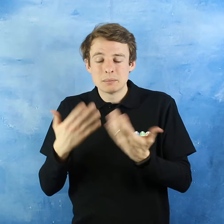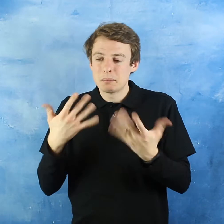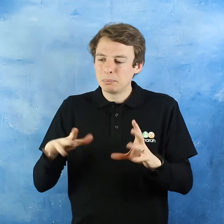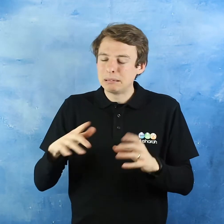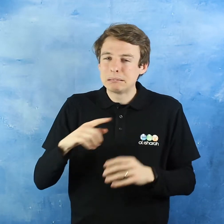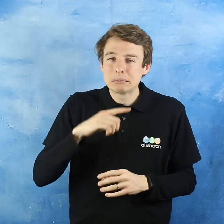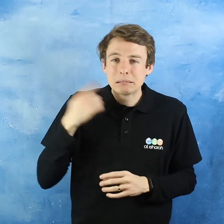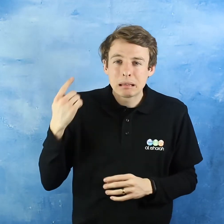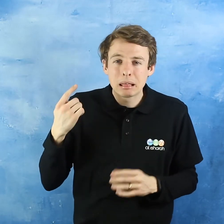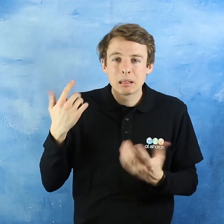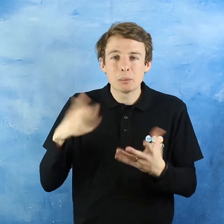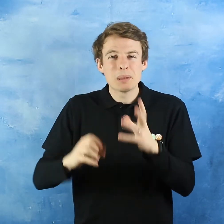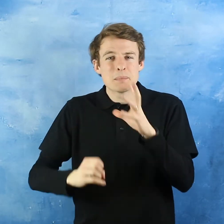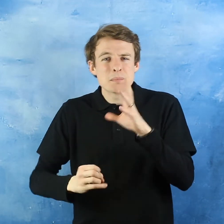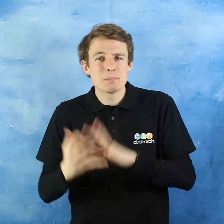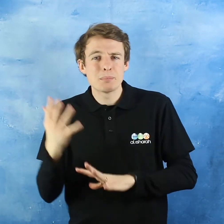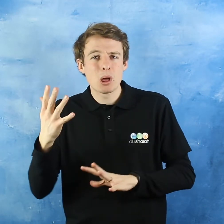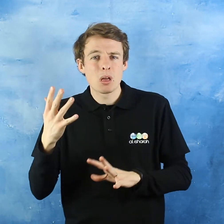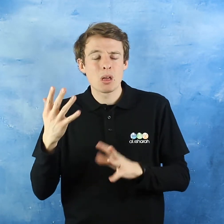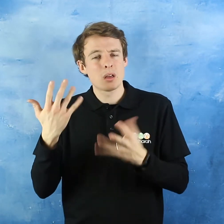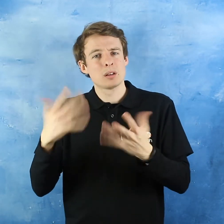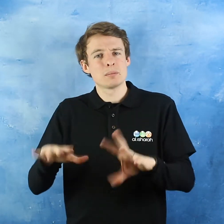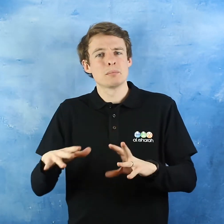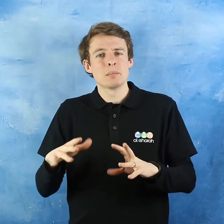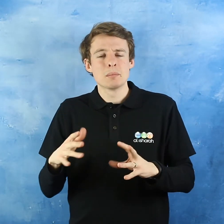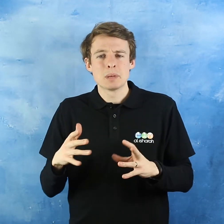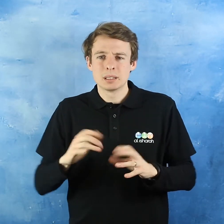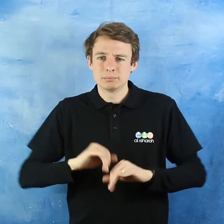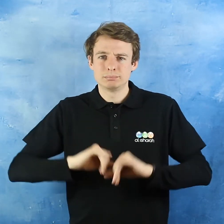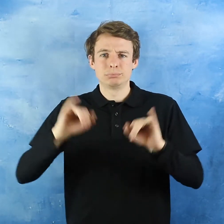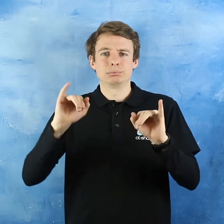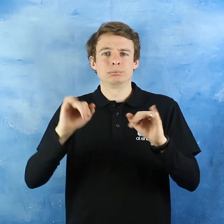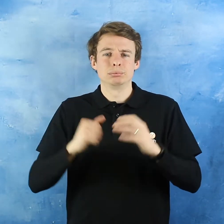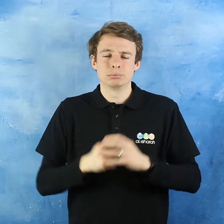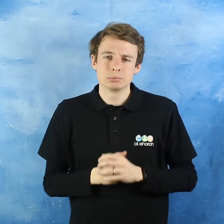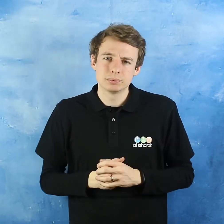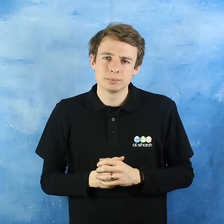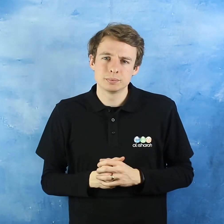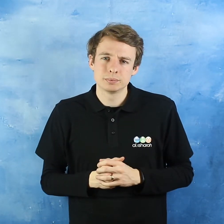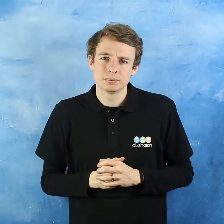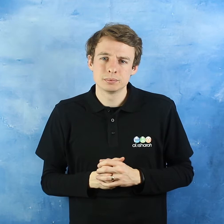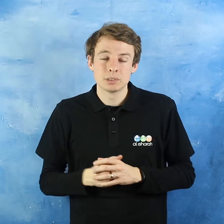الْعَزِيزِ الْحَمِيدِ. Their only crime was that they believe in Allah subhanahu wa ta'ala.